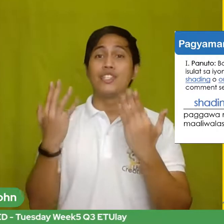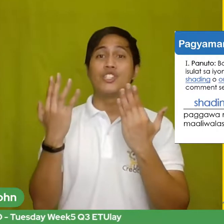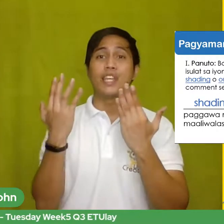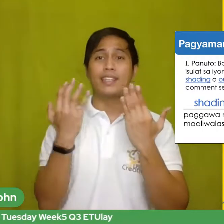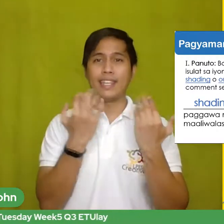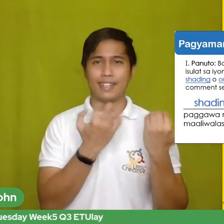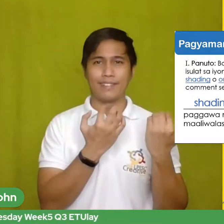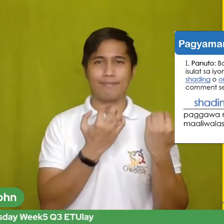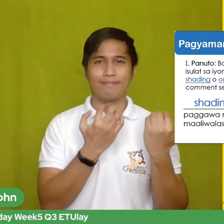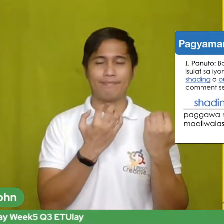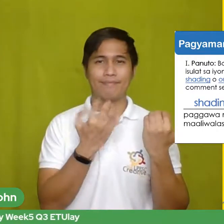Yeah. Shading.